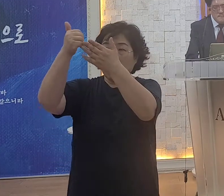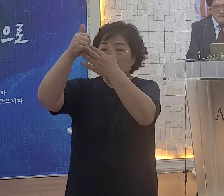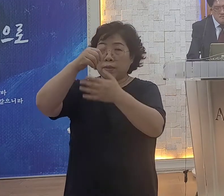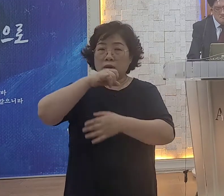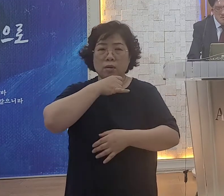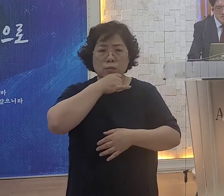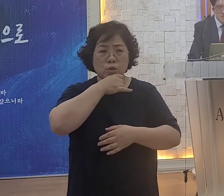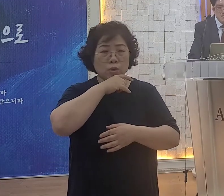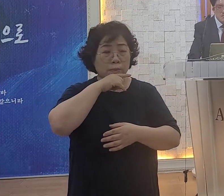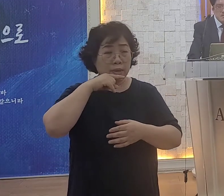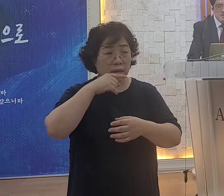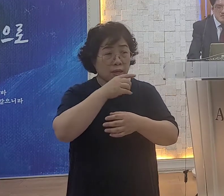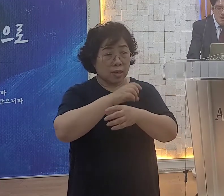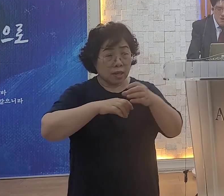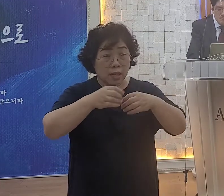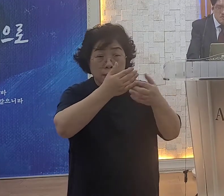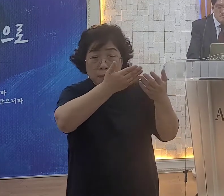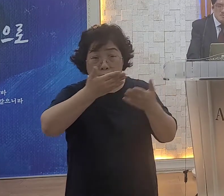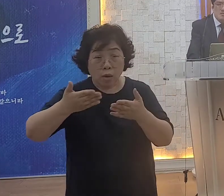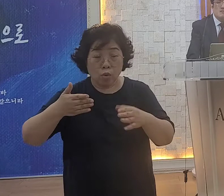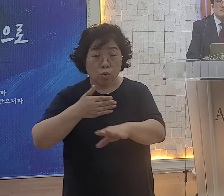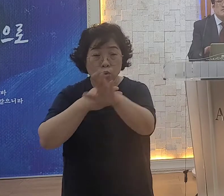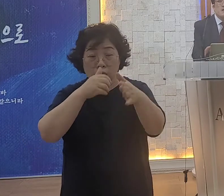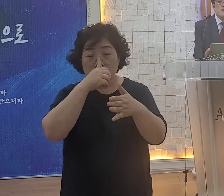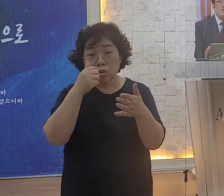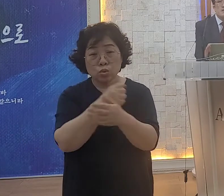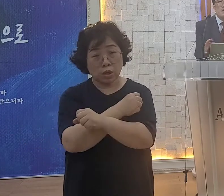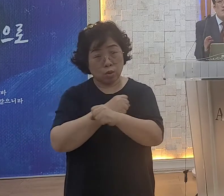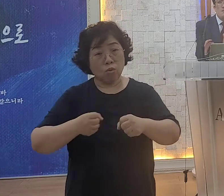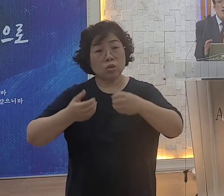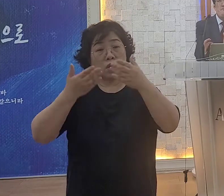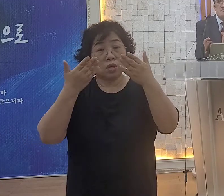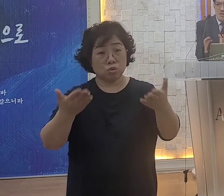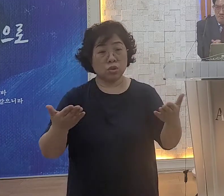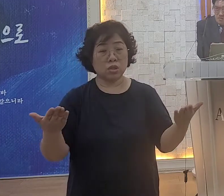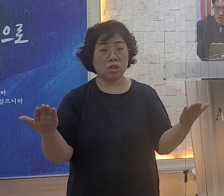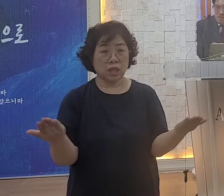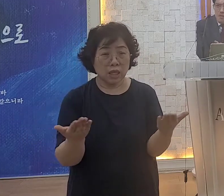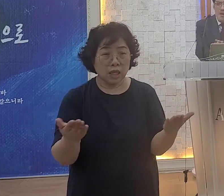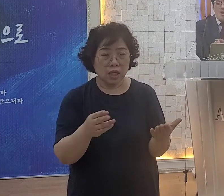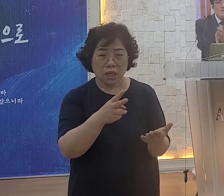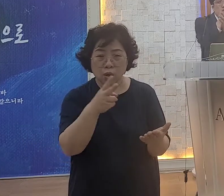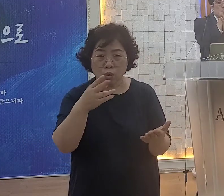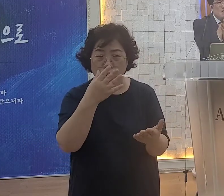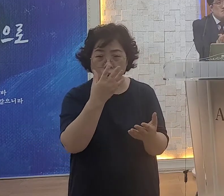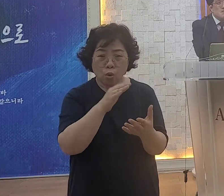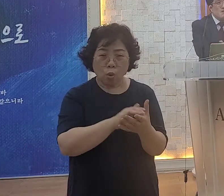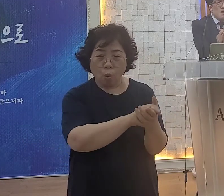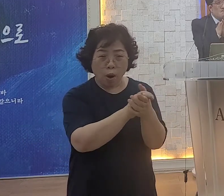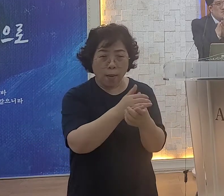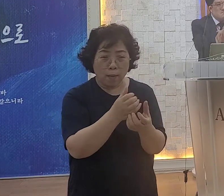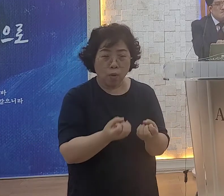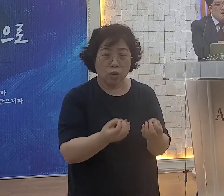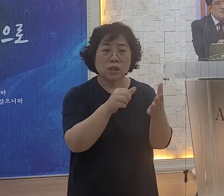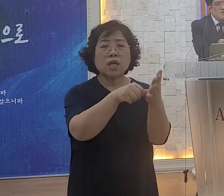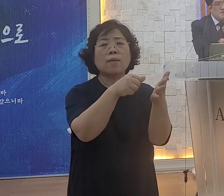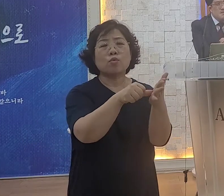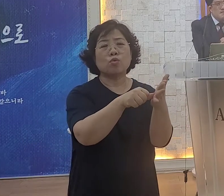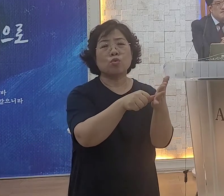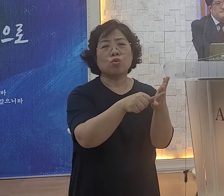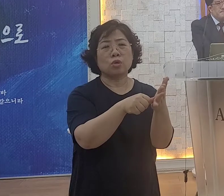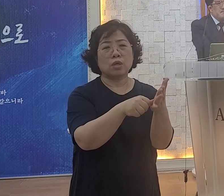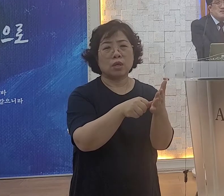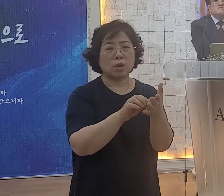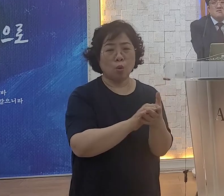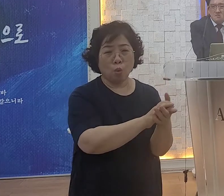받으시고 우리의 죄를 다 속해 주셨어요. 여러분 이게 화목제물이라. 하나님과 우리 사이의 원수된